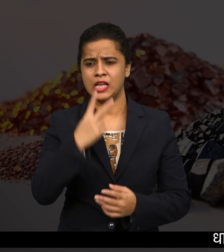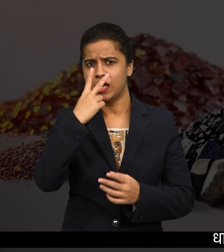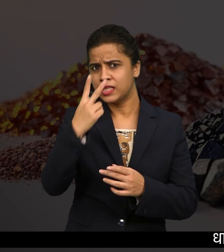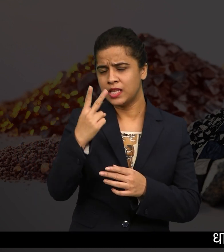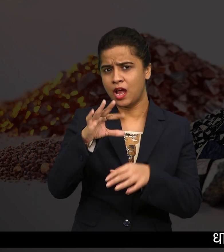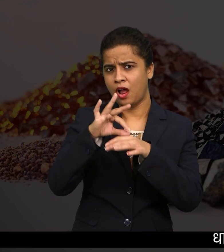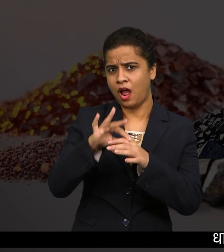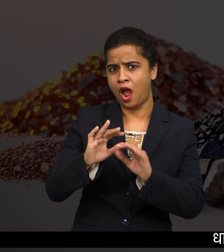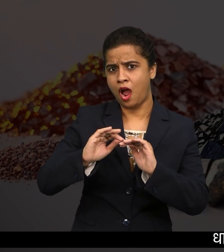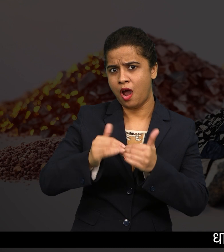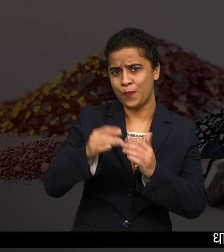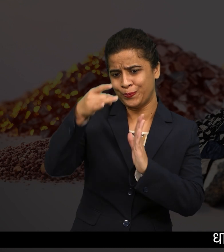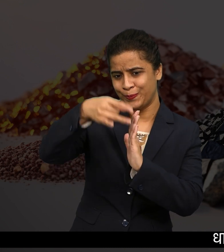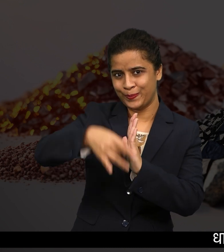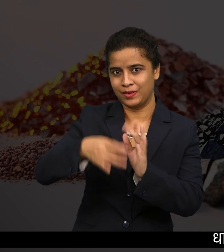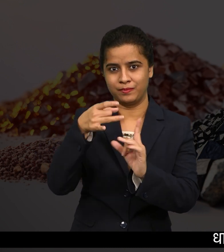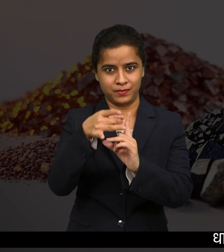धातूचे भौतिक गुणधर्म,